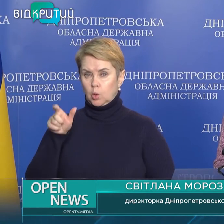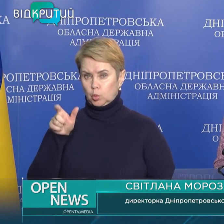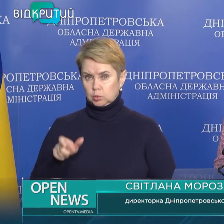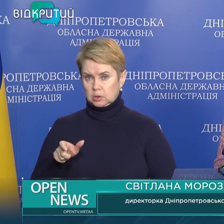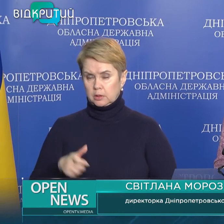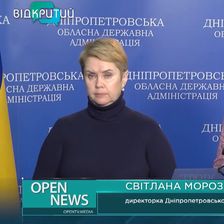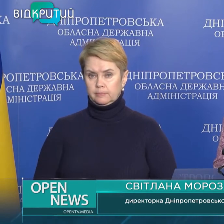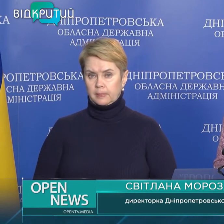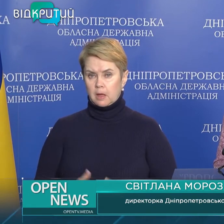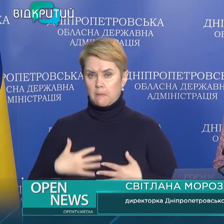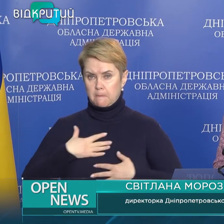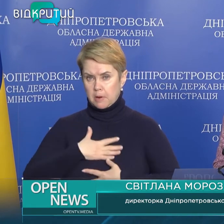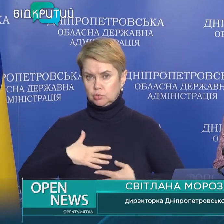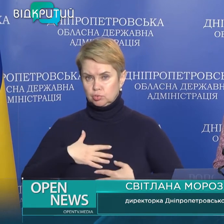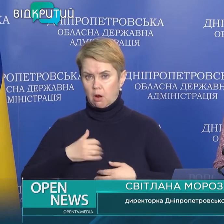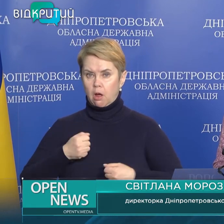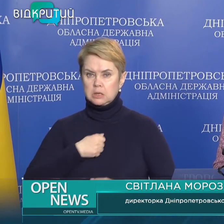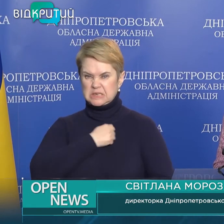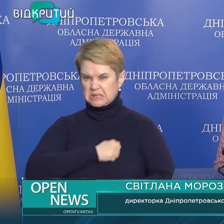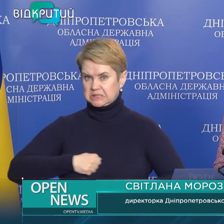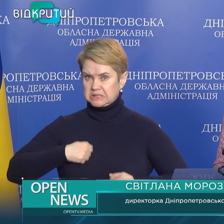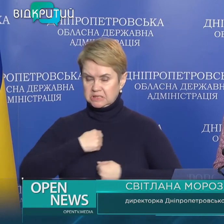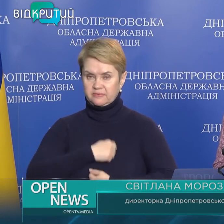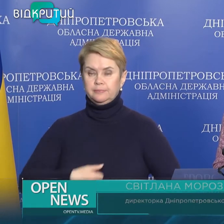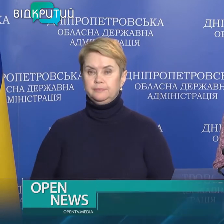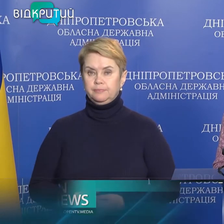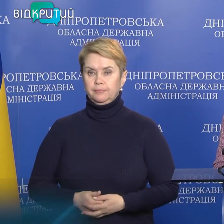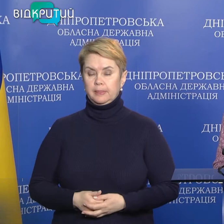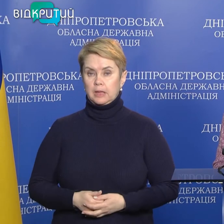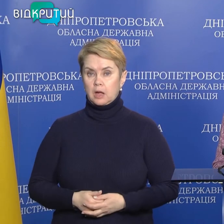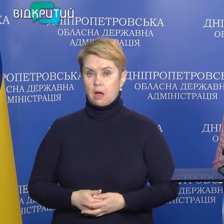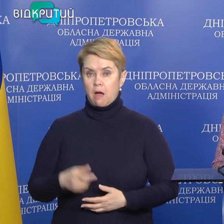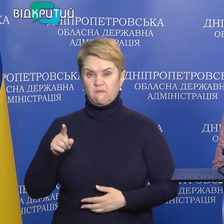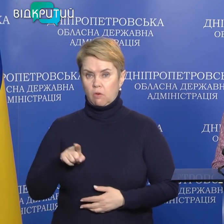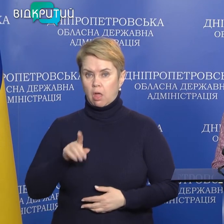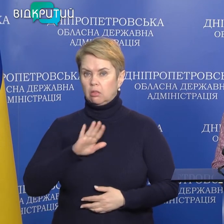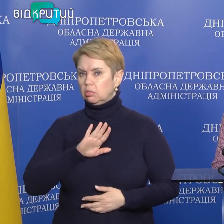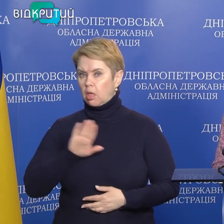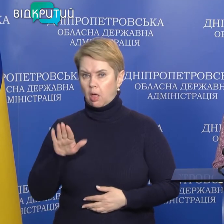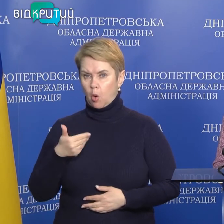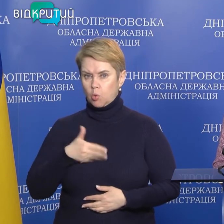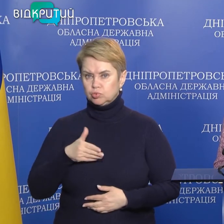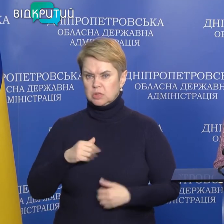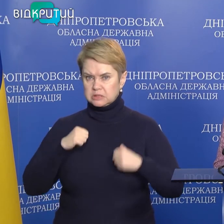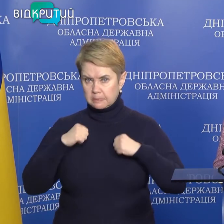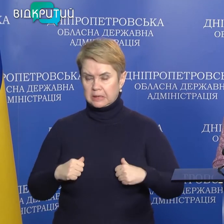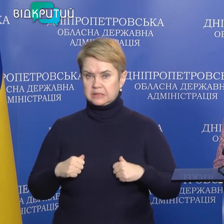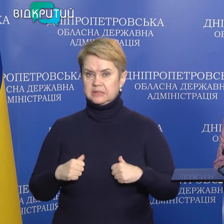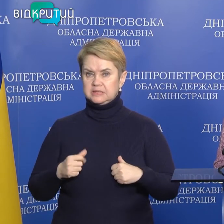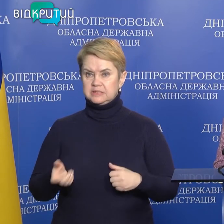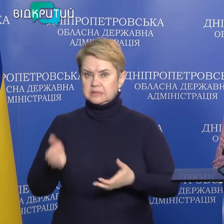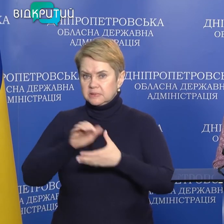людина переживає гнів, злість. Вона не хоче змиритися з тим,